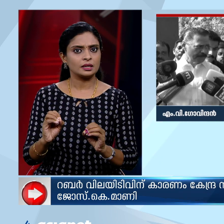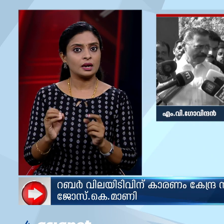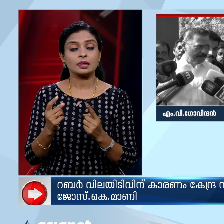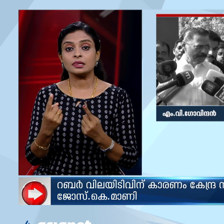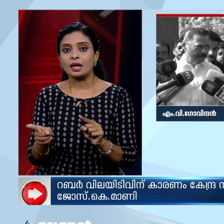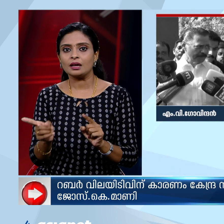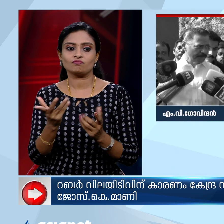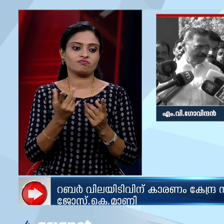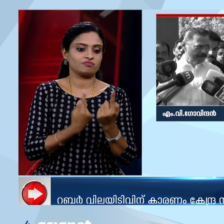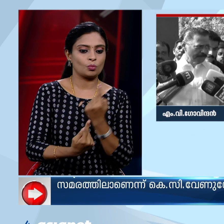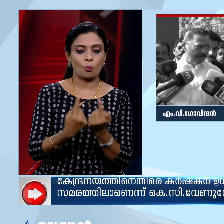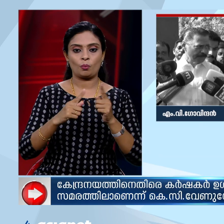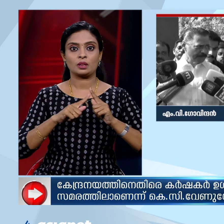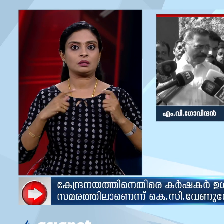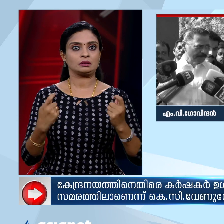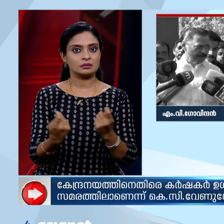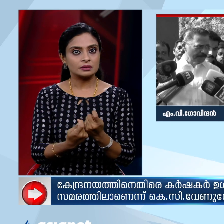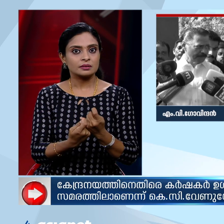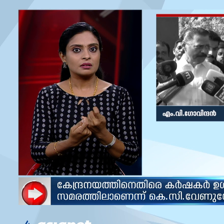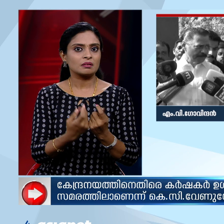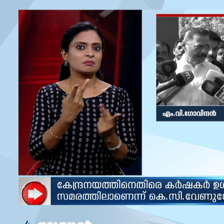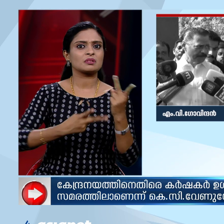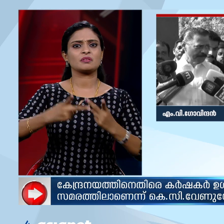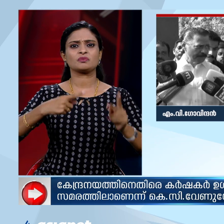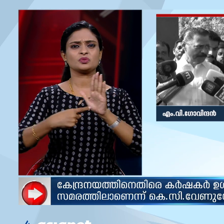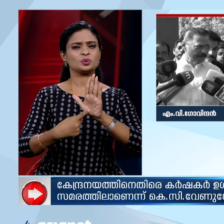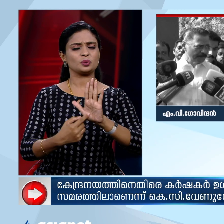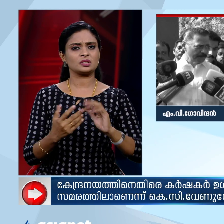ഇടതു വലത് മുന്നണികളുടെ ദയനീയമായ ചിത്രം വരച്ചു കാട്ടുന്നതാണ്.